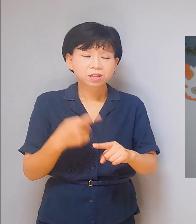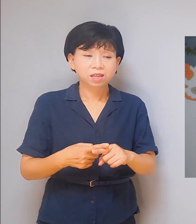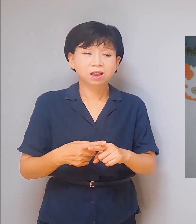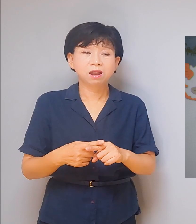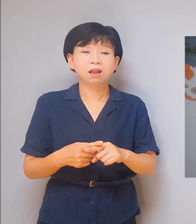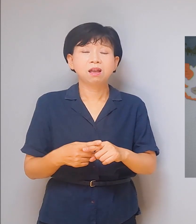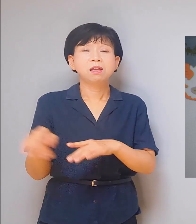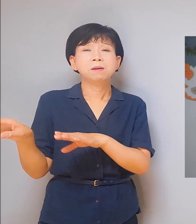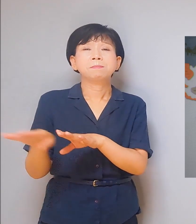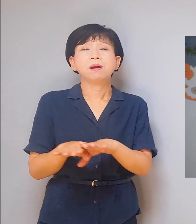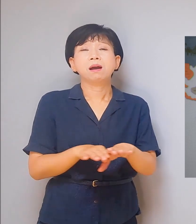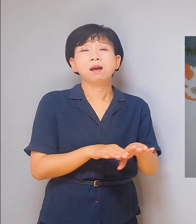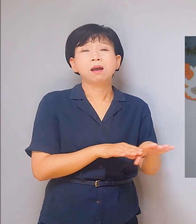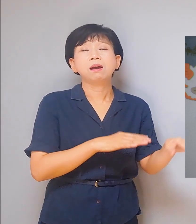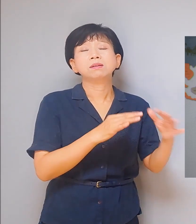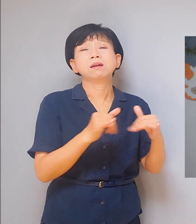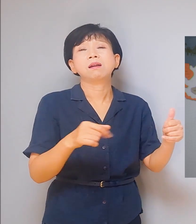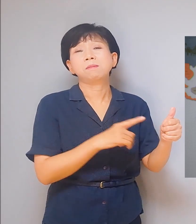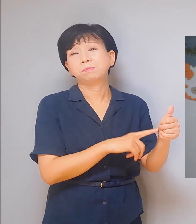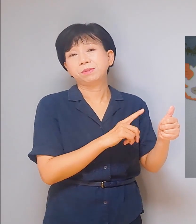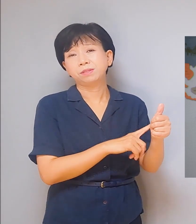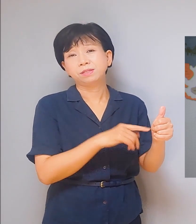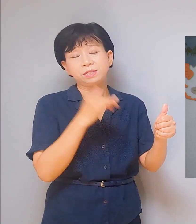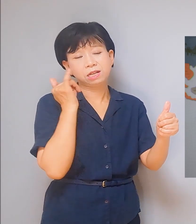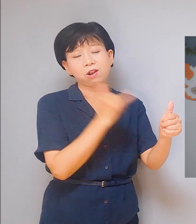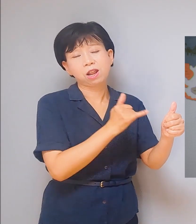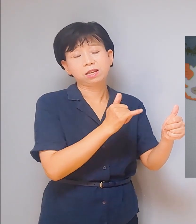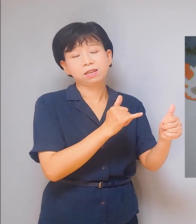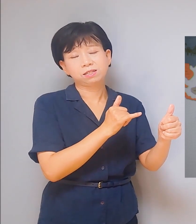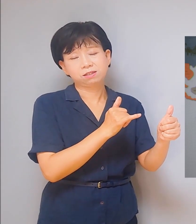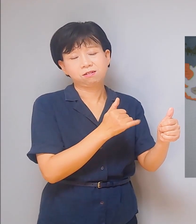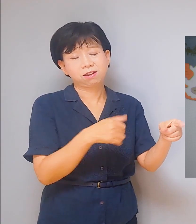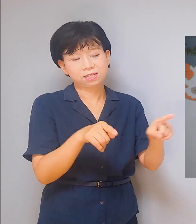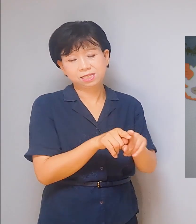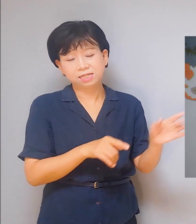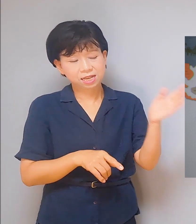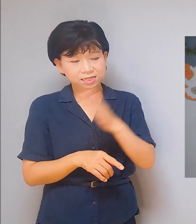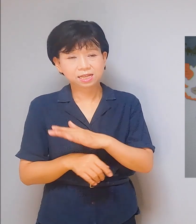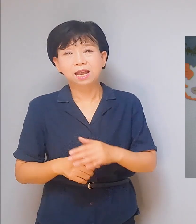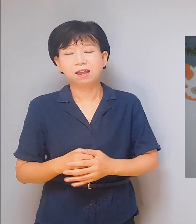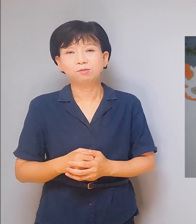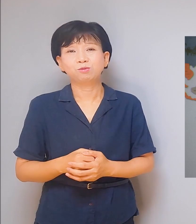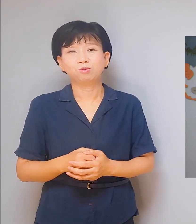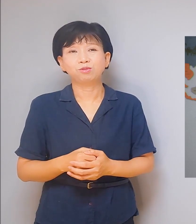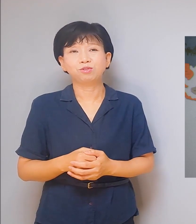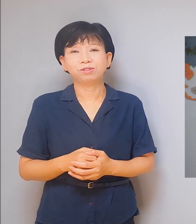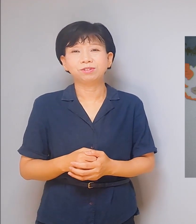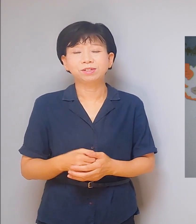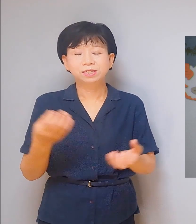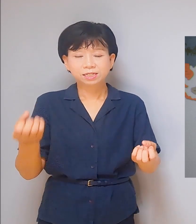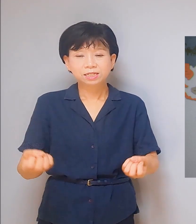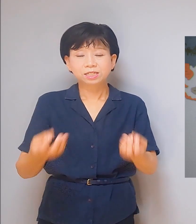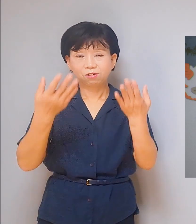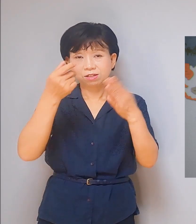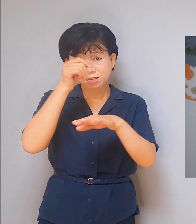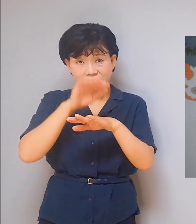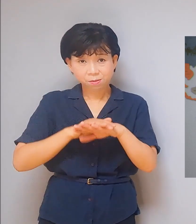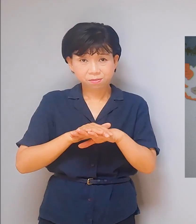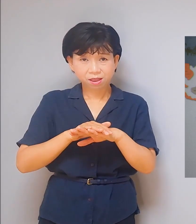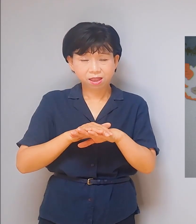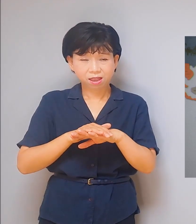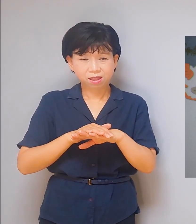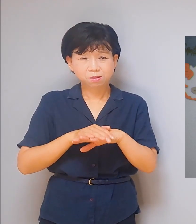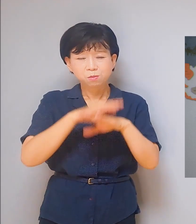있어요. 그런 분들에게도 또 다음 주 맥주 감사 주일이니까요, 우리 절기 예배에 다